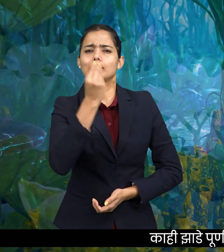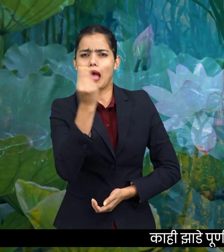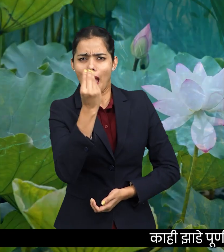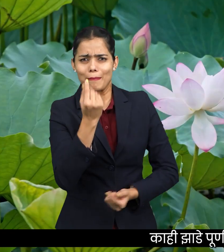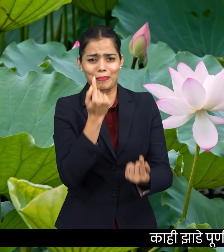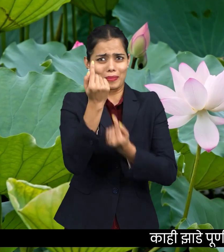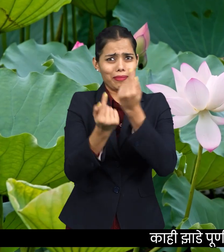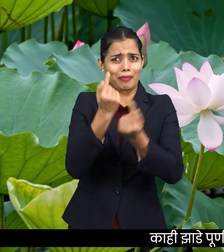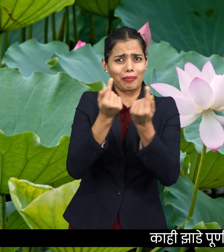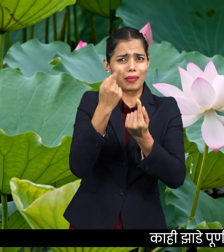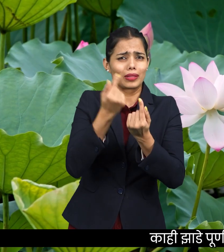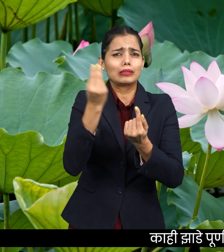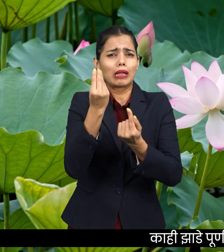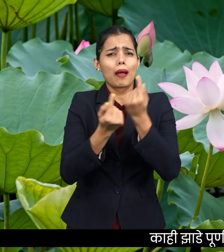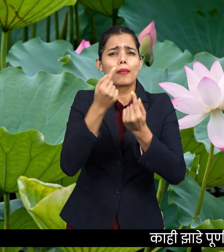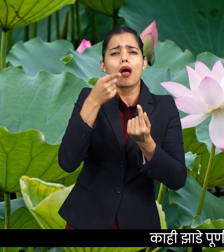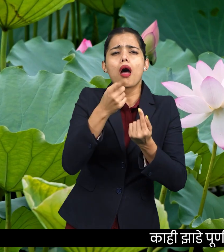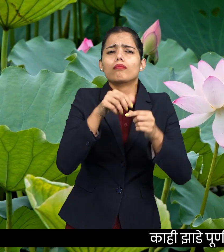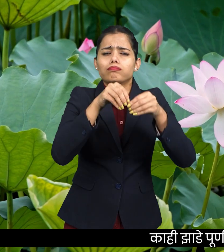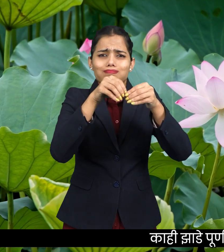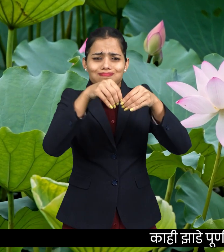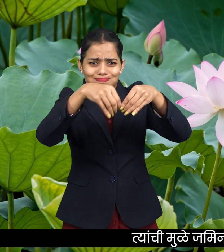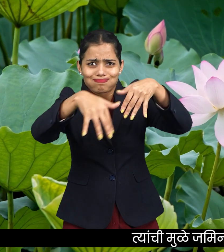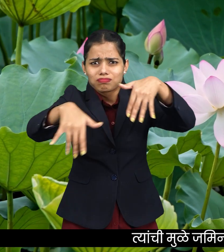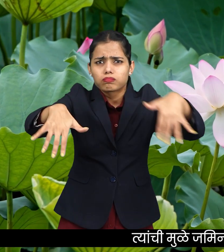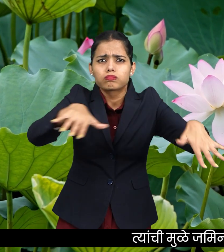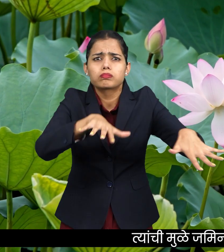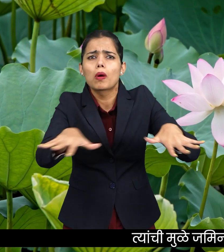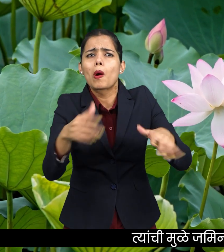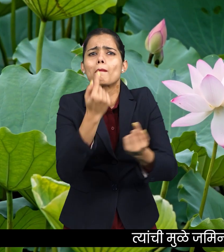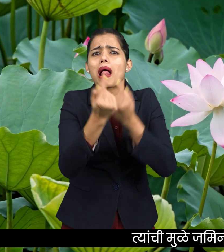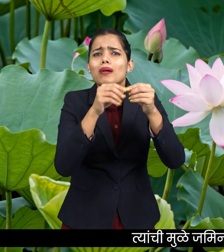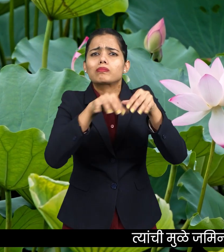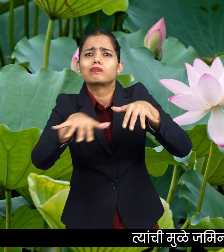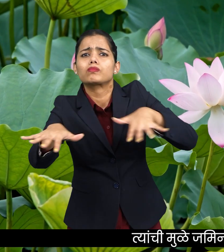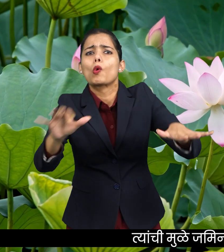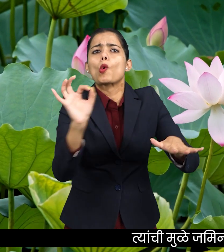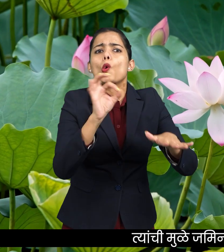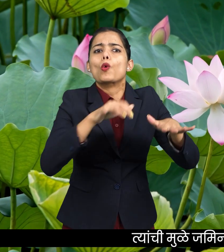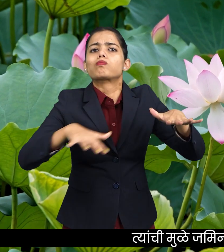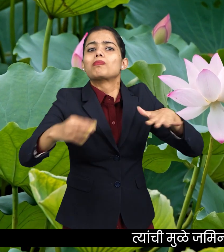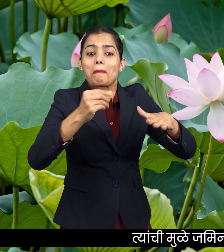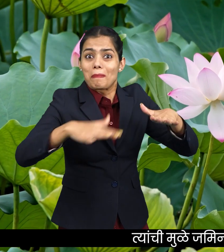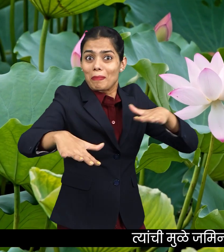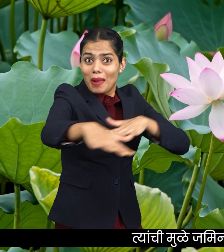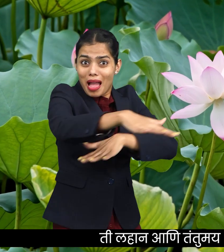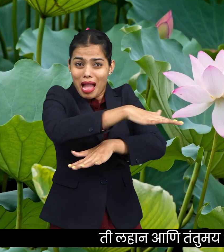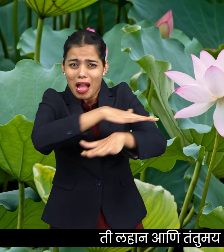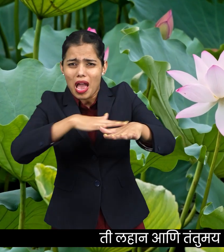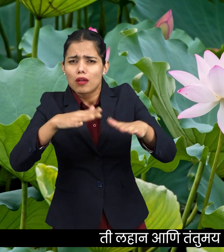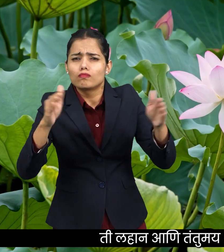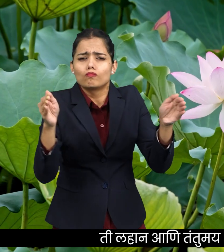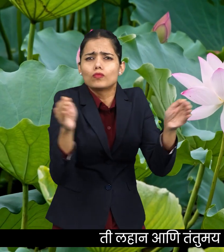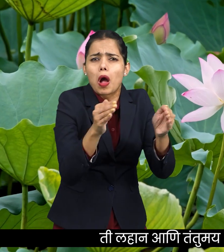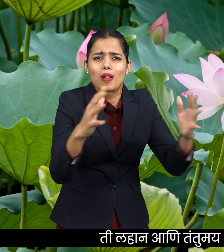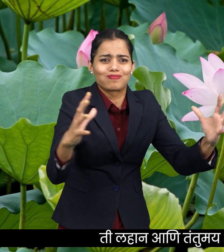काही झाडे पूर्णपणे तरंगत असतात. त्यांची मुळे जमिनीत नांगरलेली नसतात. ती